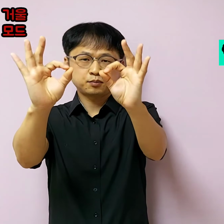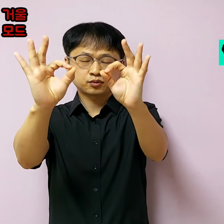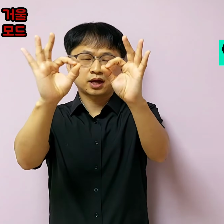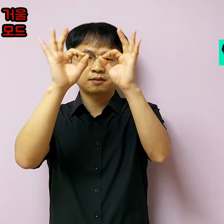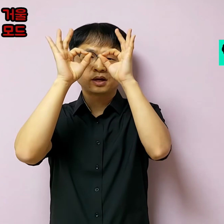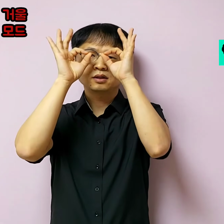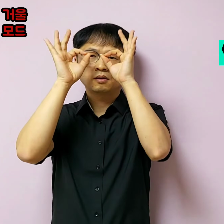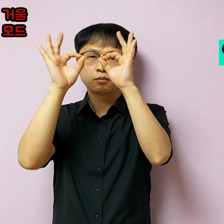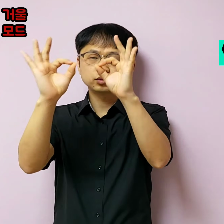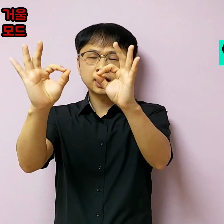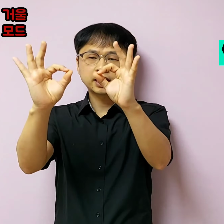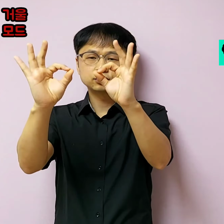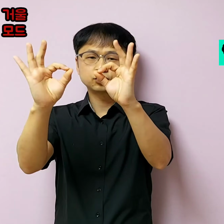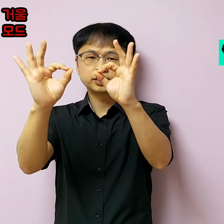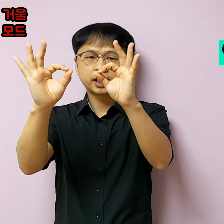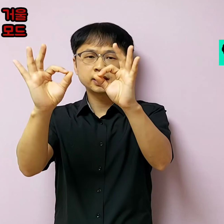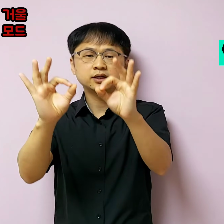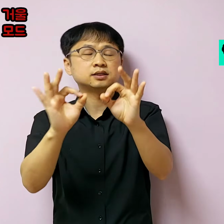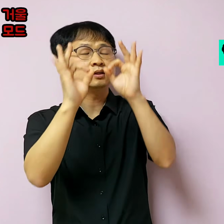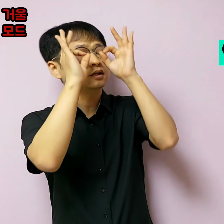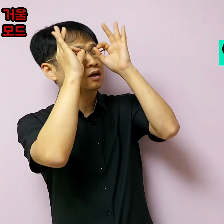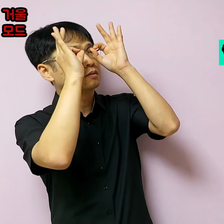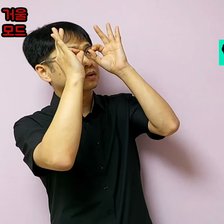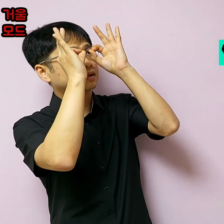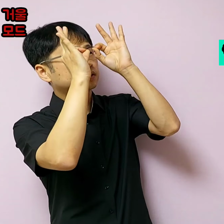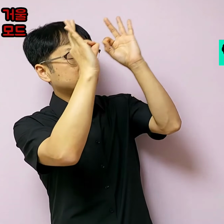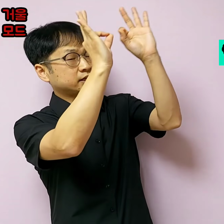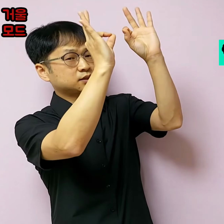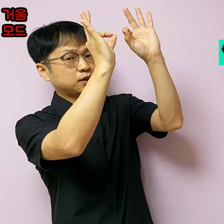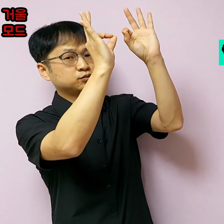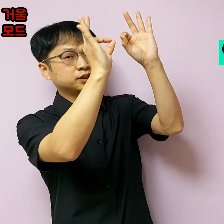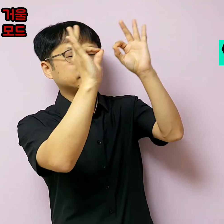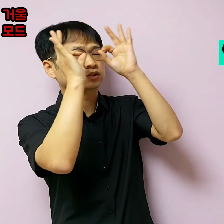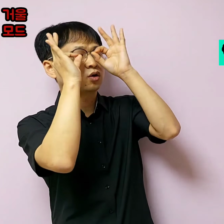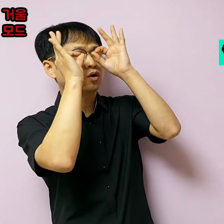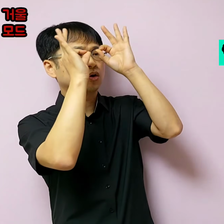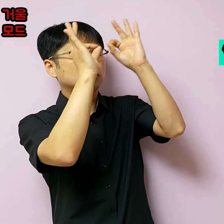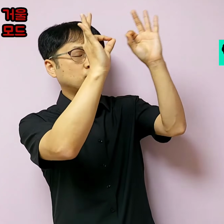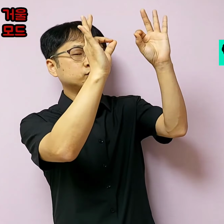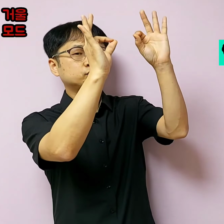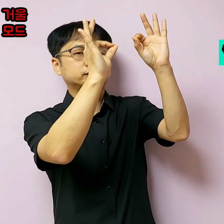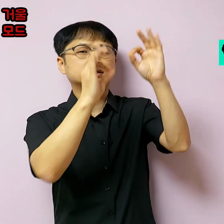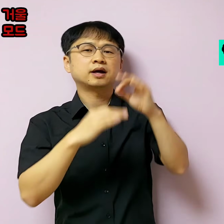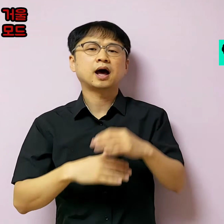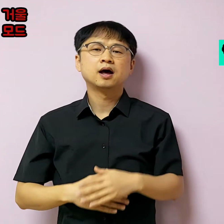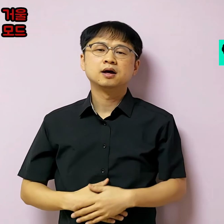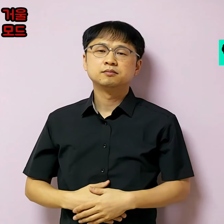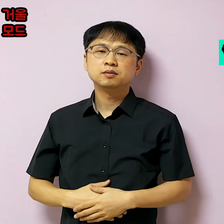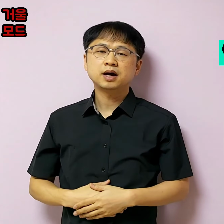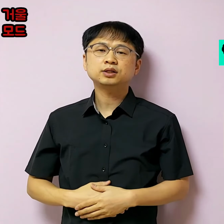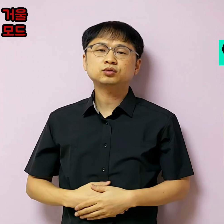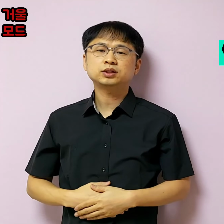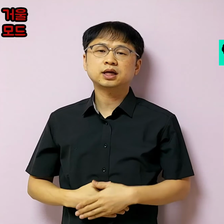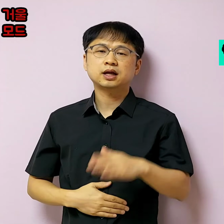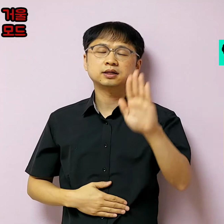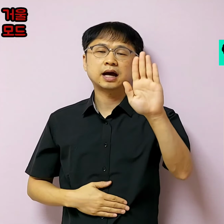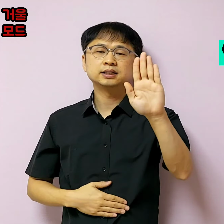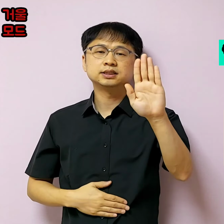앞으로 나가면 보다라는 수어인데 여기서는 별을 향해서 봐주면 되겠죠. 볼 수 있을 거야. 할 수 있다라는